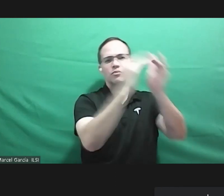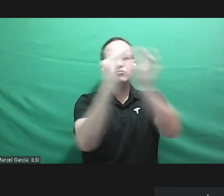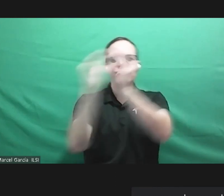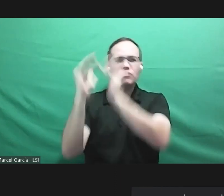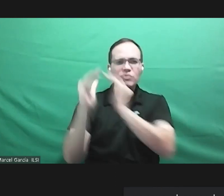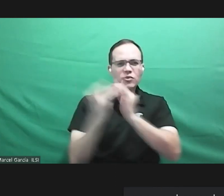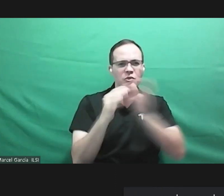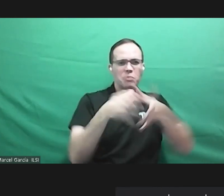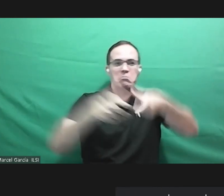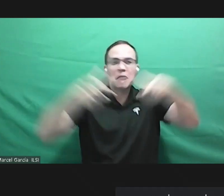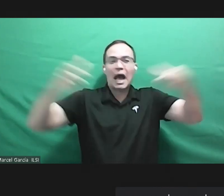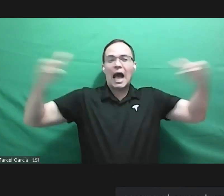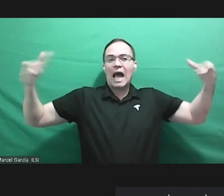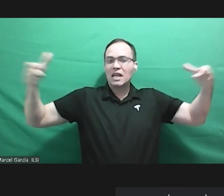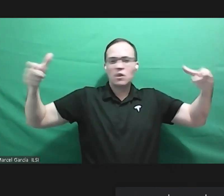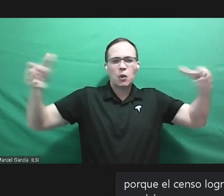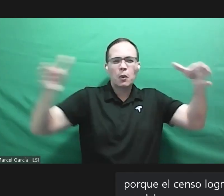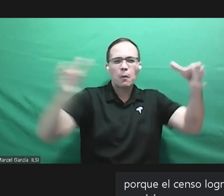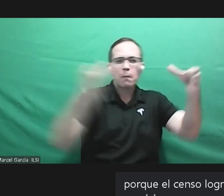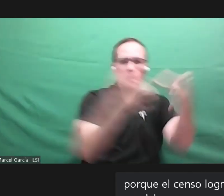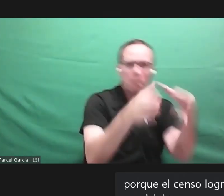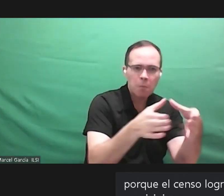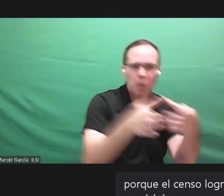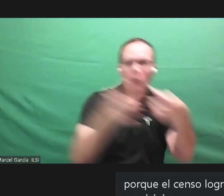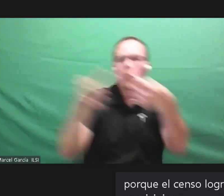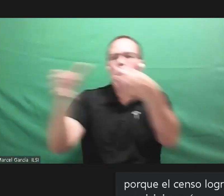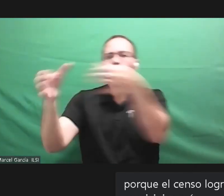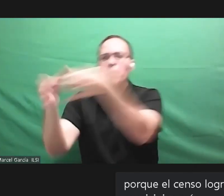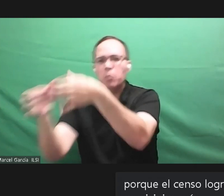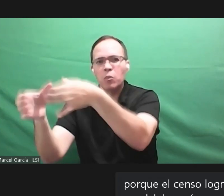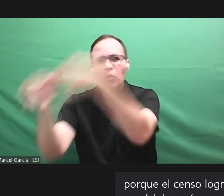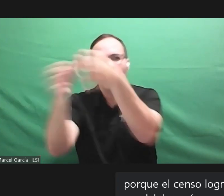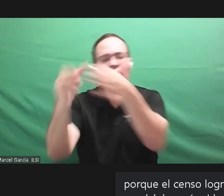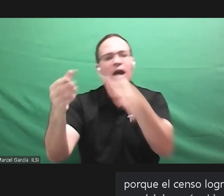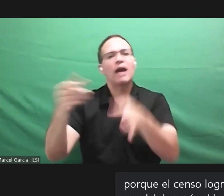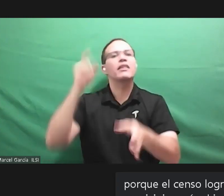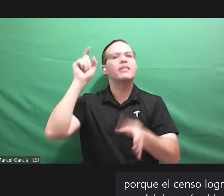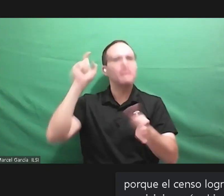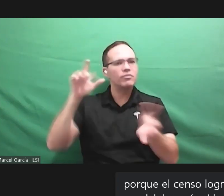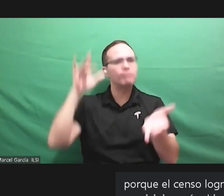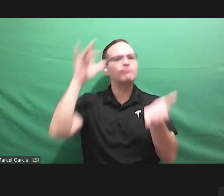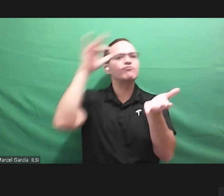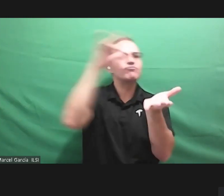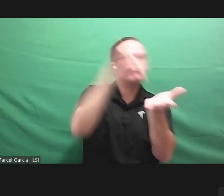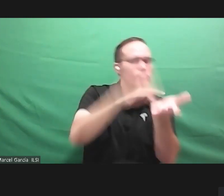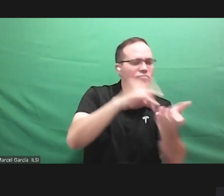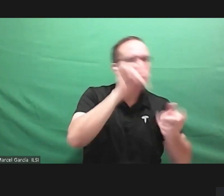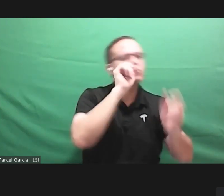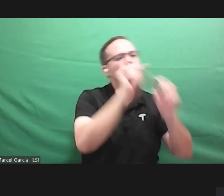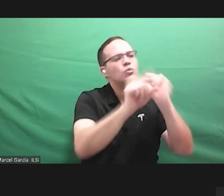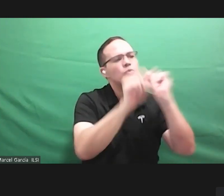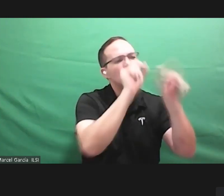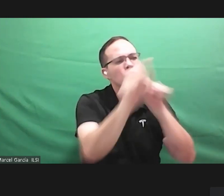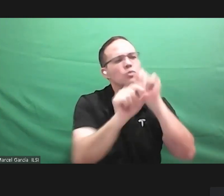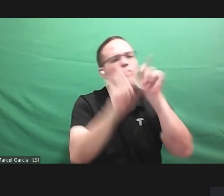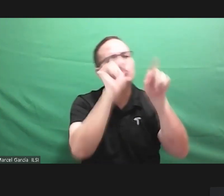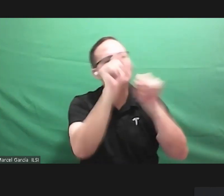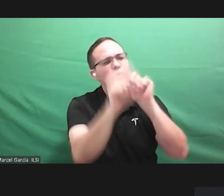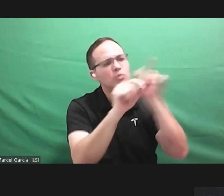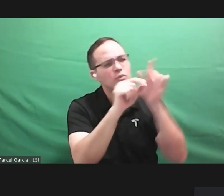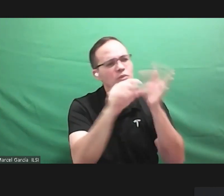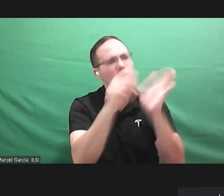desagregación geográfica que solo el censo se puede hacer. Y también con el censo podemos hacer